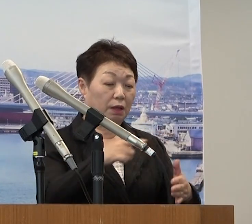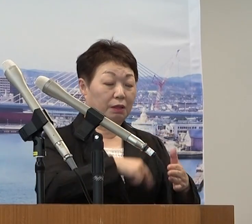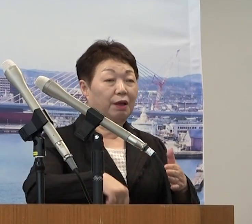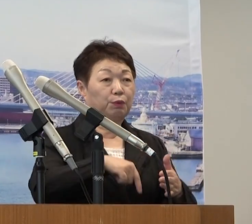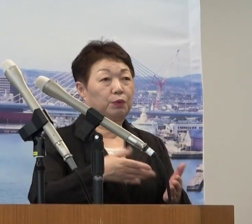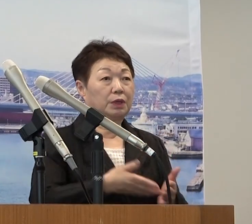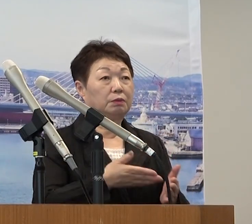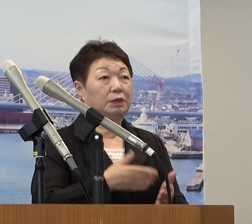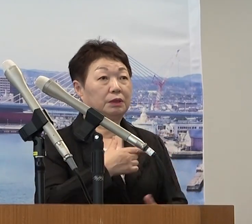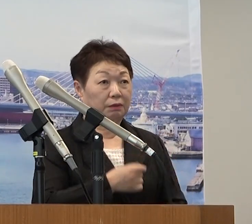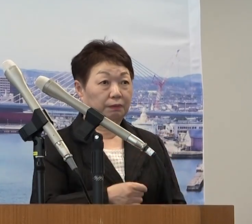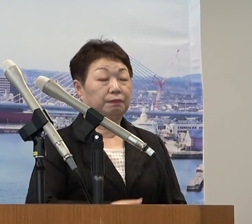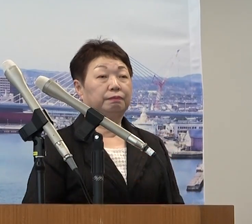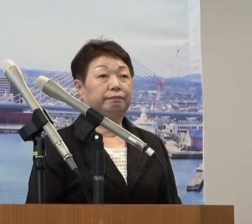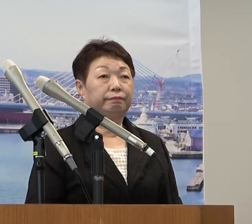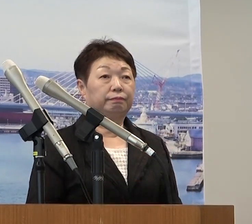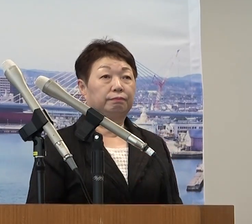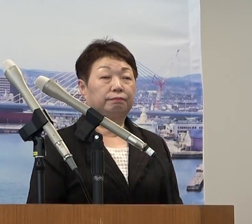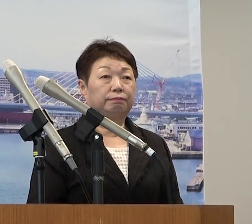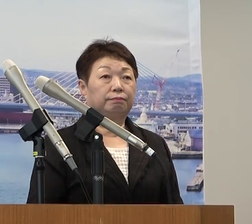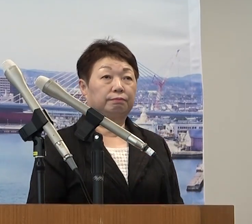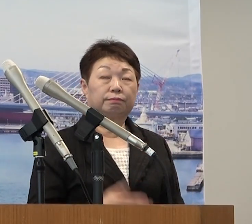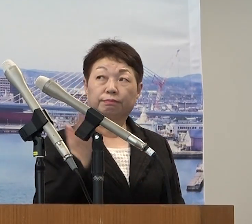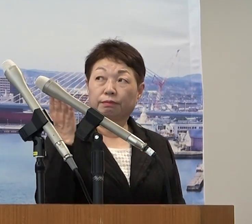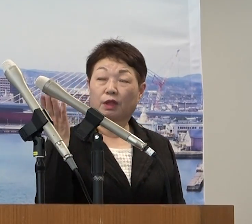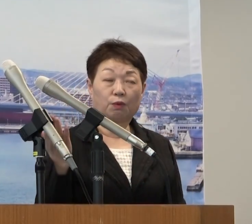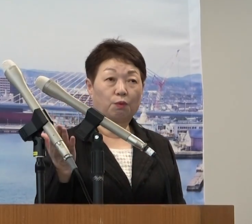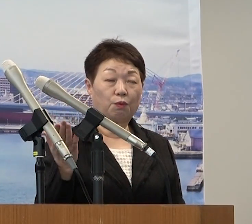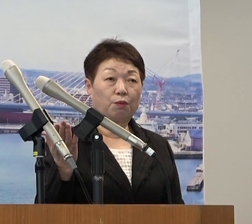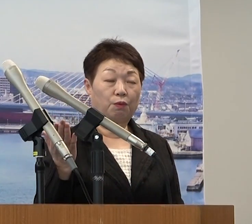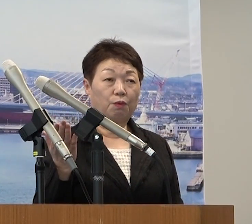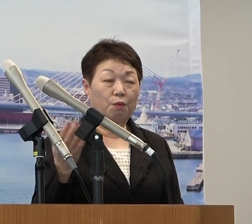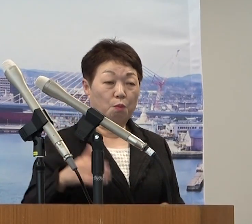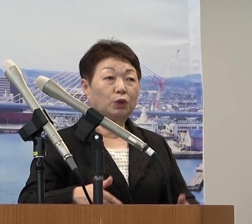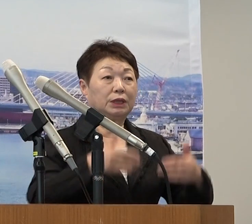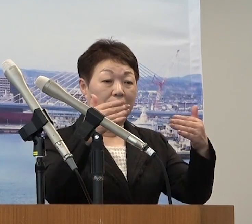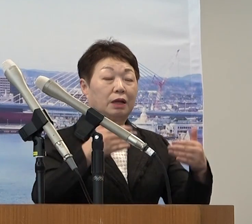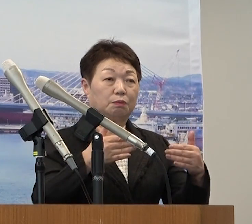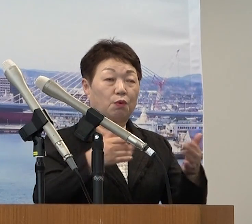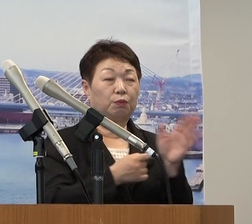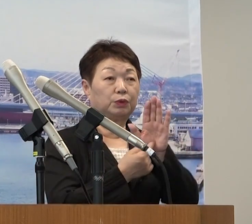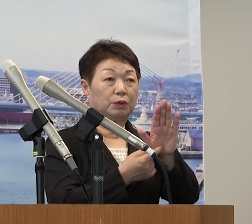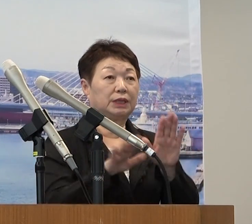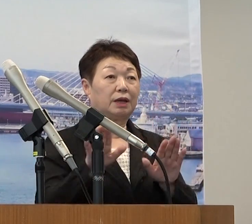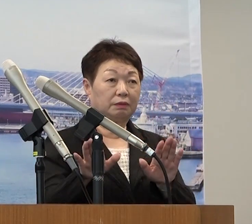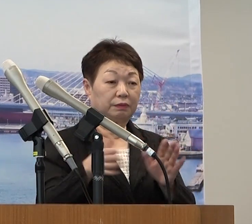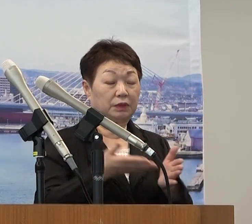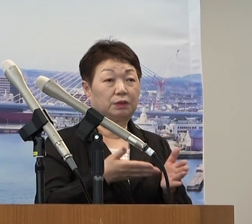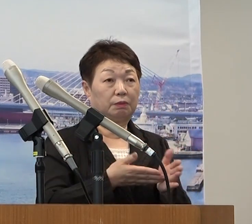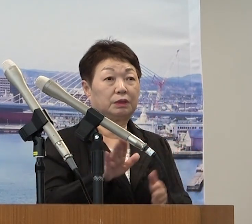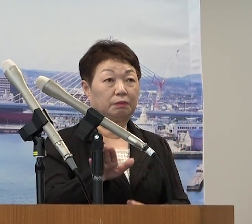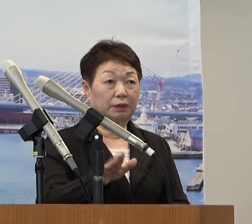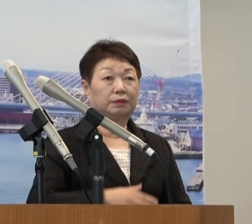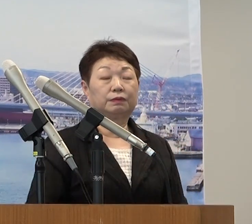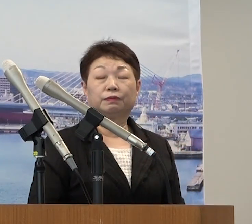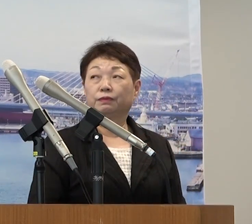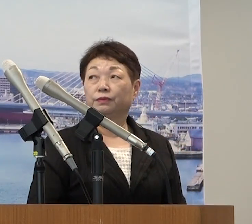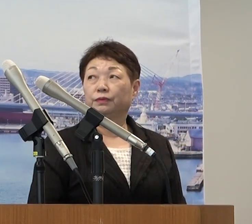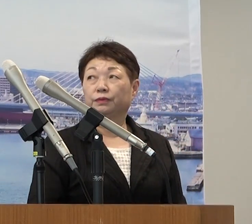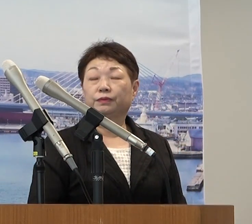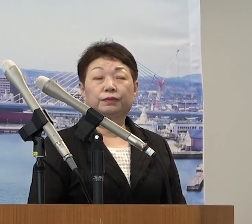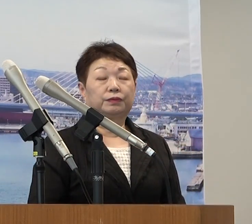ご説明いたします。こちらのモニターの方にも表示しながら、ご説明をしてまいりたいと思います